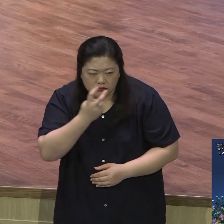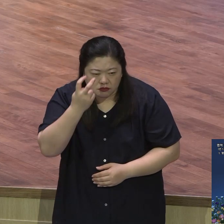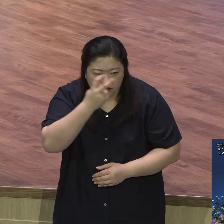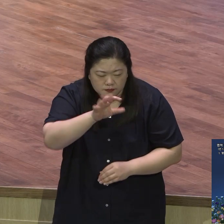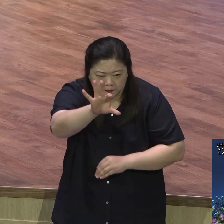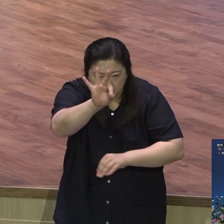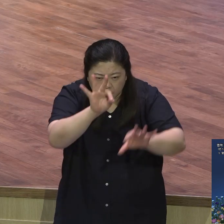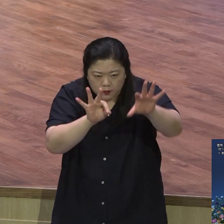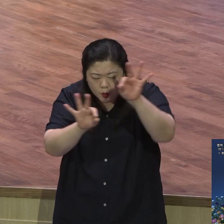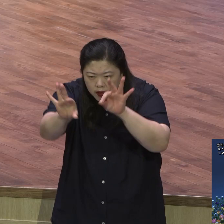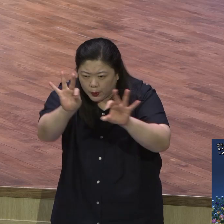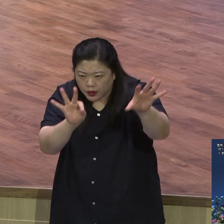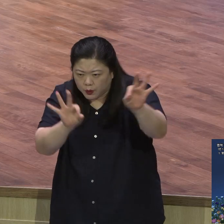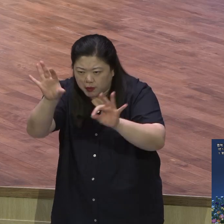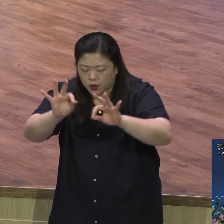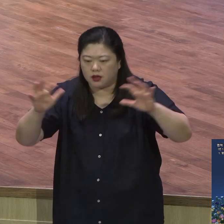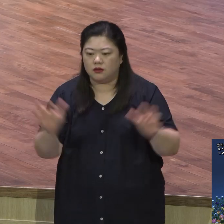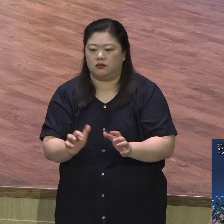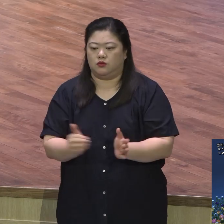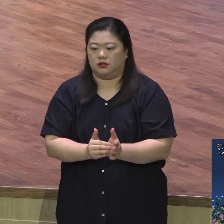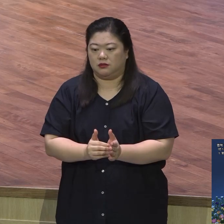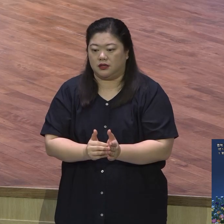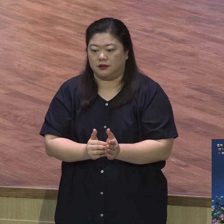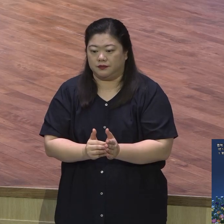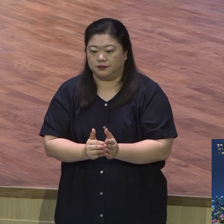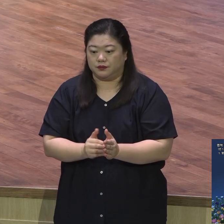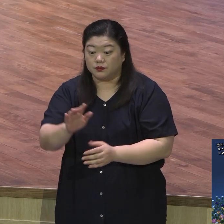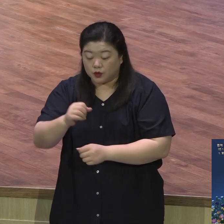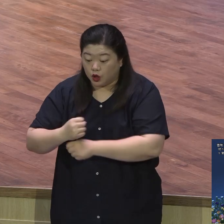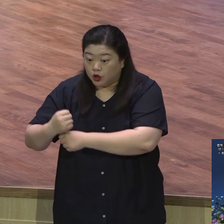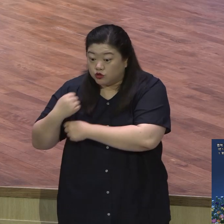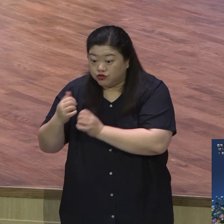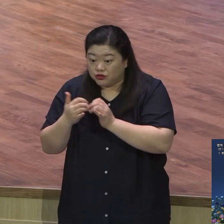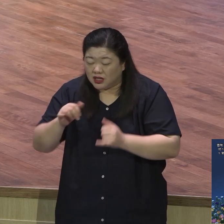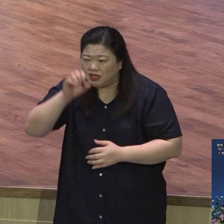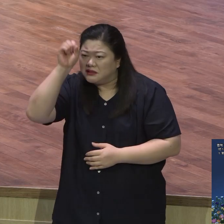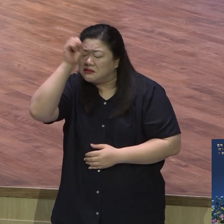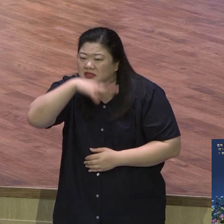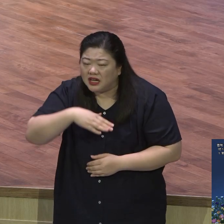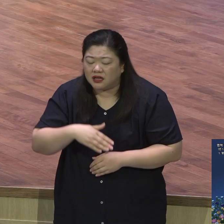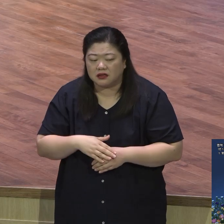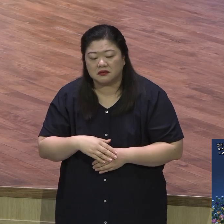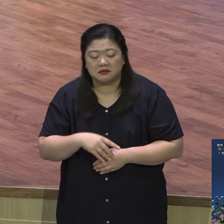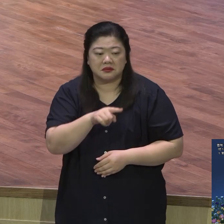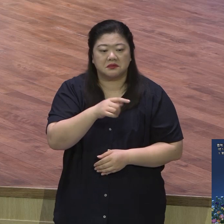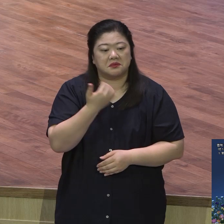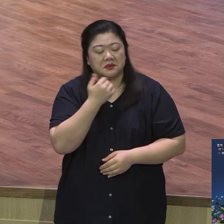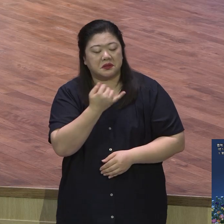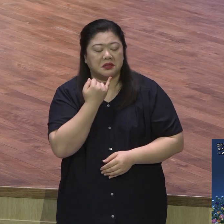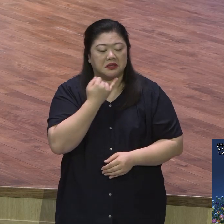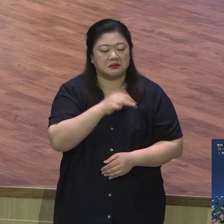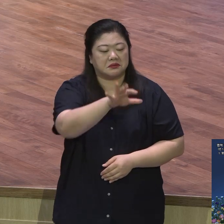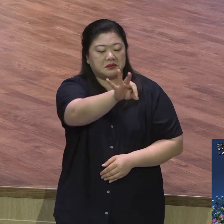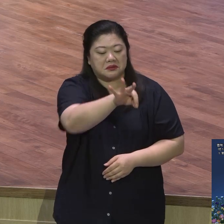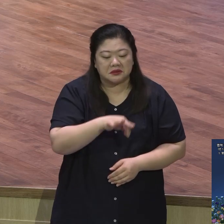전부 다 하나님이 사실적으로 서시는 영적 정예 군사가 아니래요. 아니라는 사실이에요.